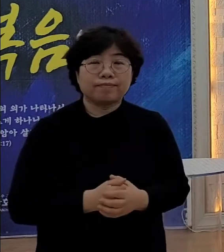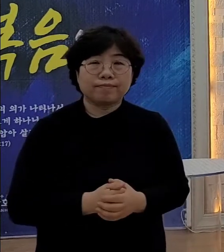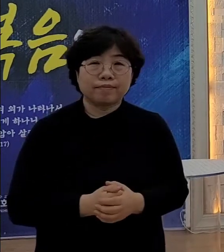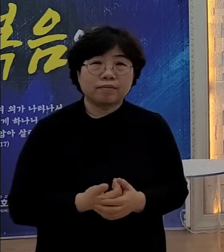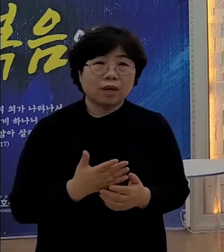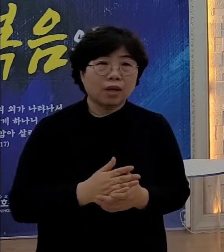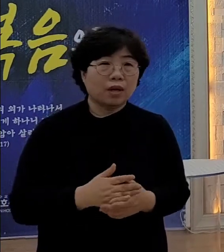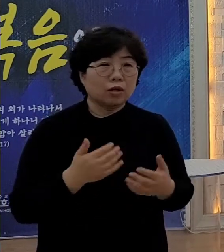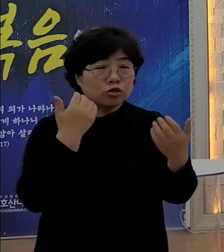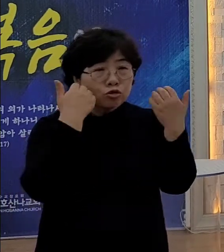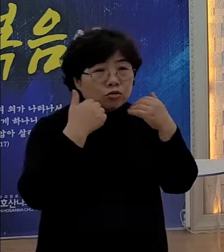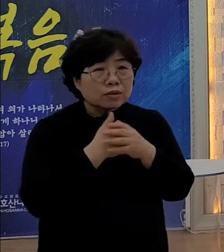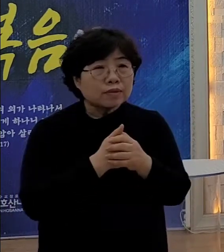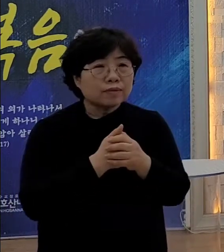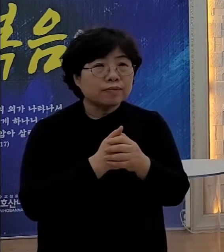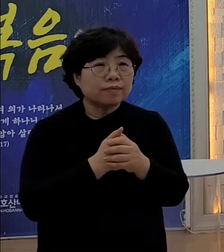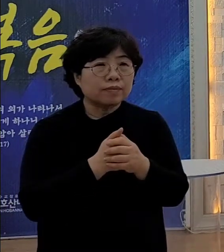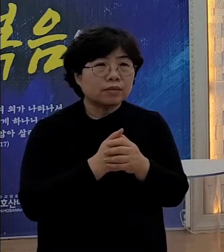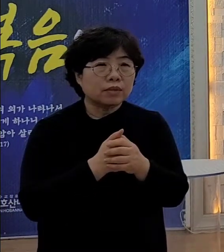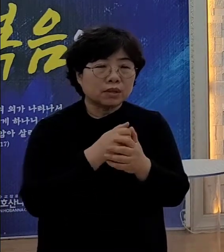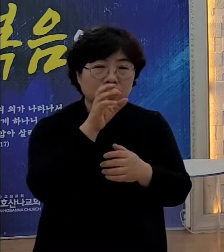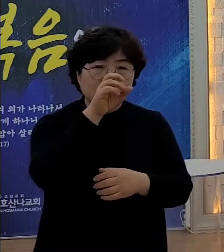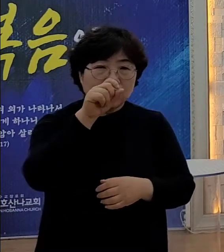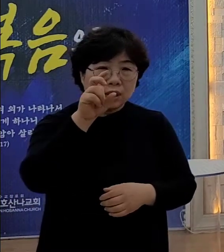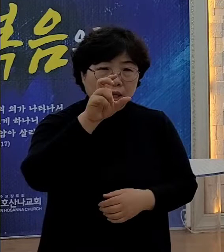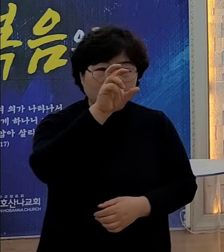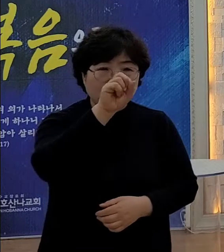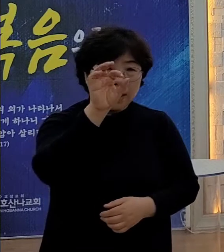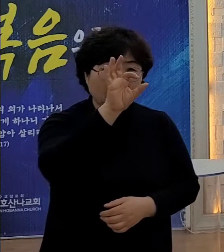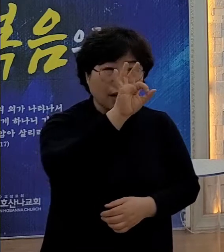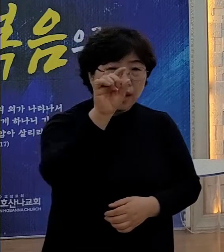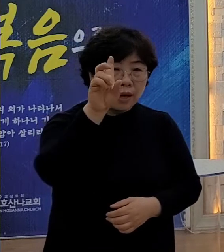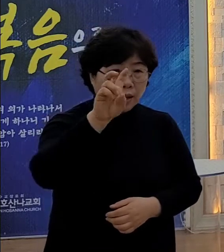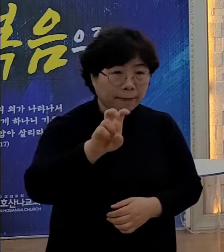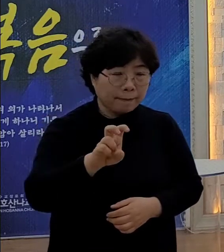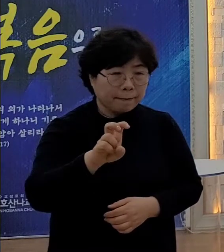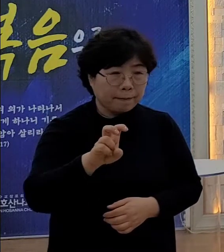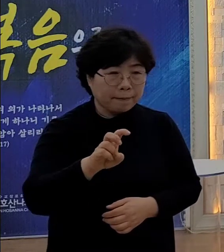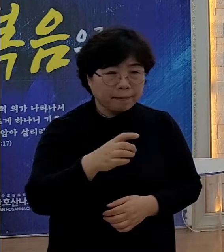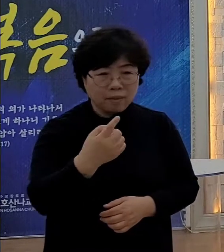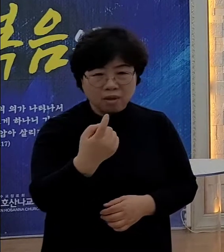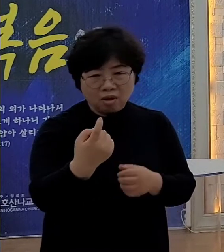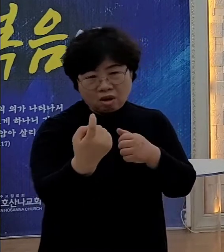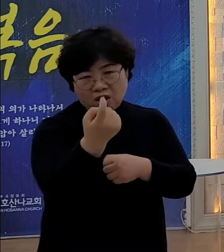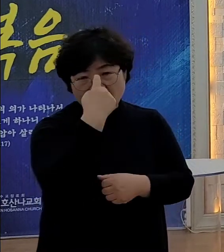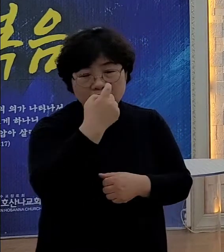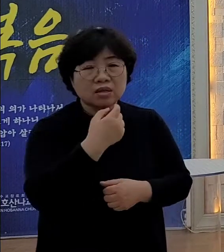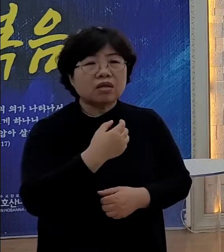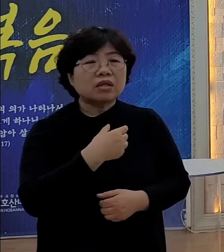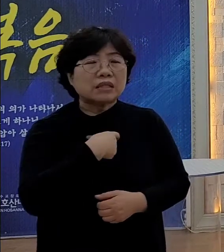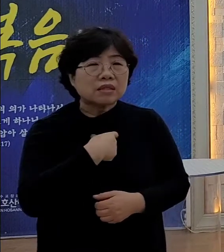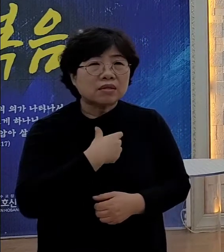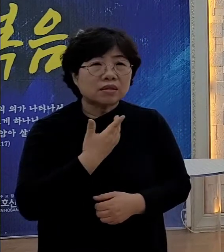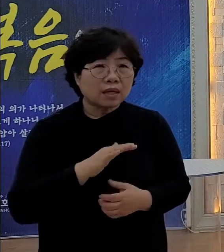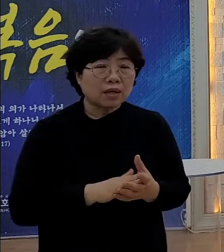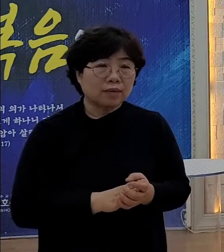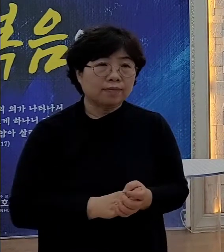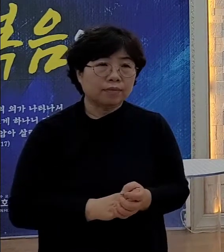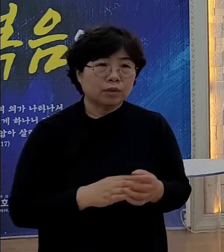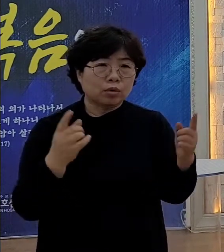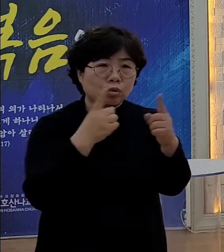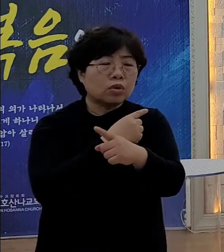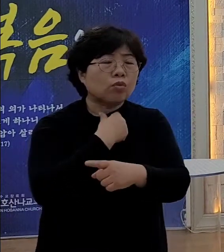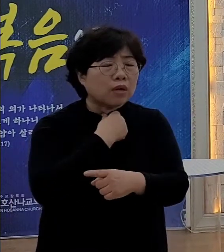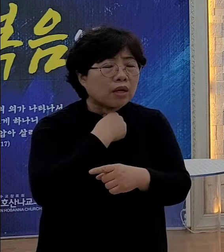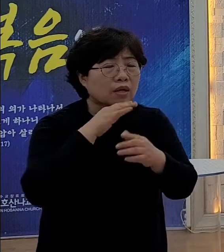그런데 진짜 제가 치료되기 위해서는 암이라는 말을 듣는 것부터 출발하는 거예요. 이런 원리에서 이 로마서의 이